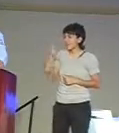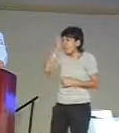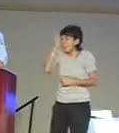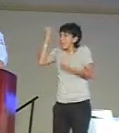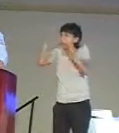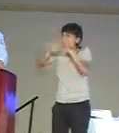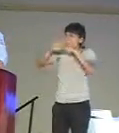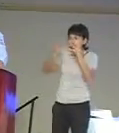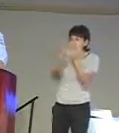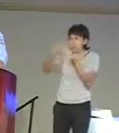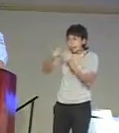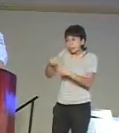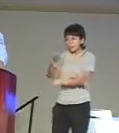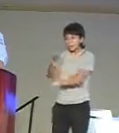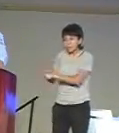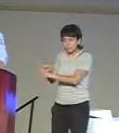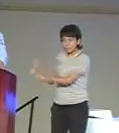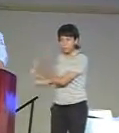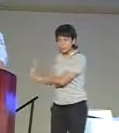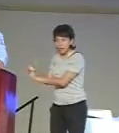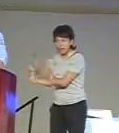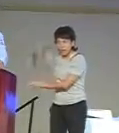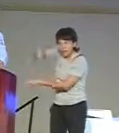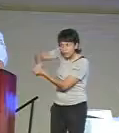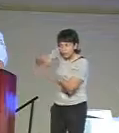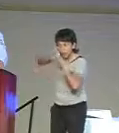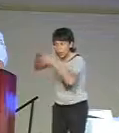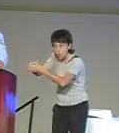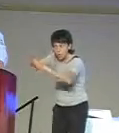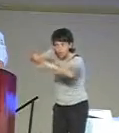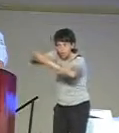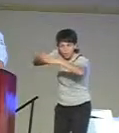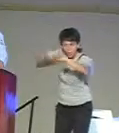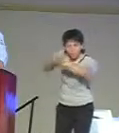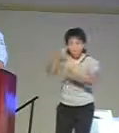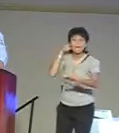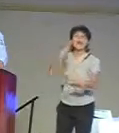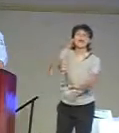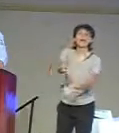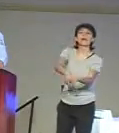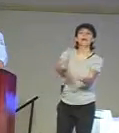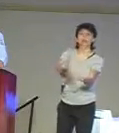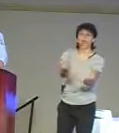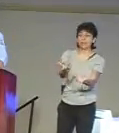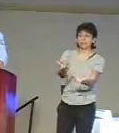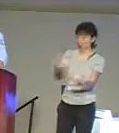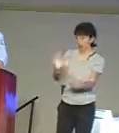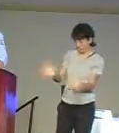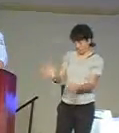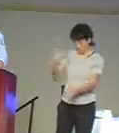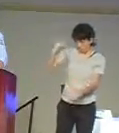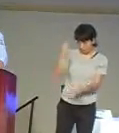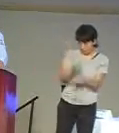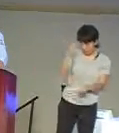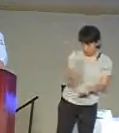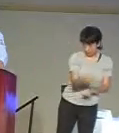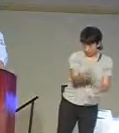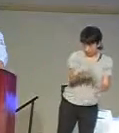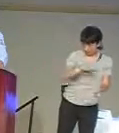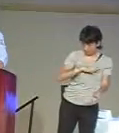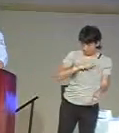comunitario para verificar que las mujeres detectadas todas reciban el tratamiento